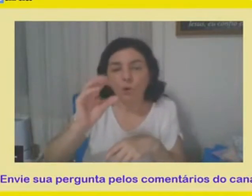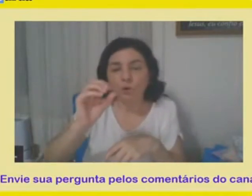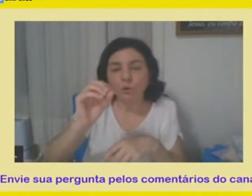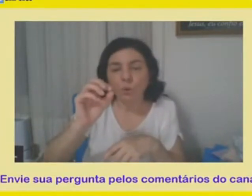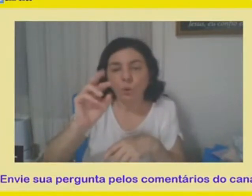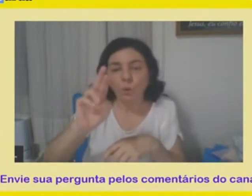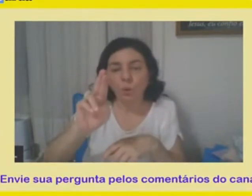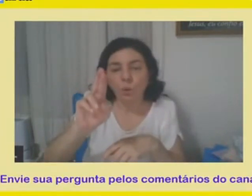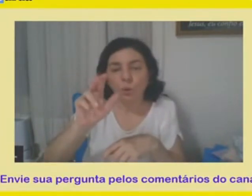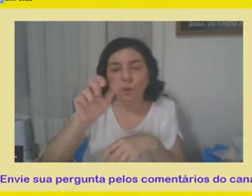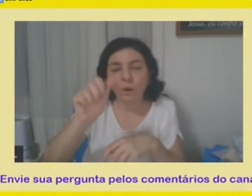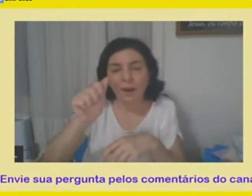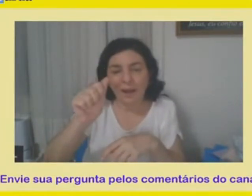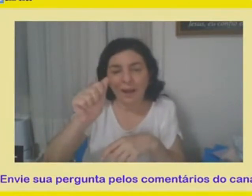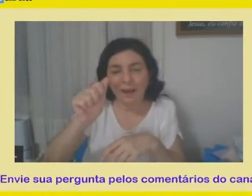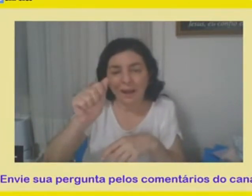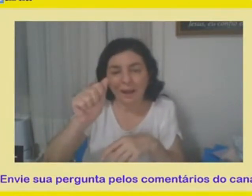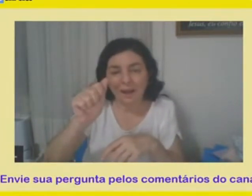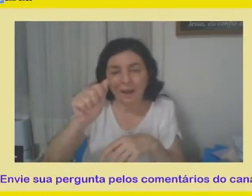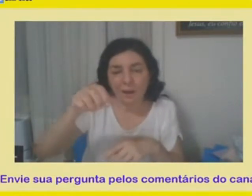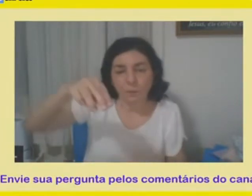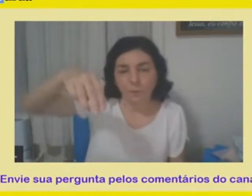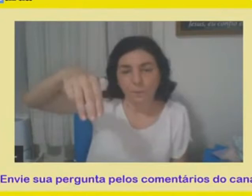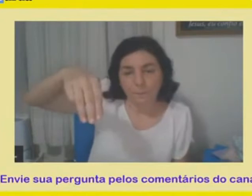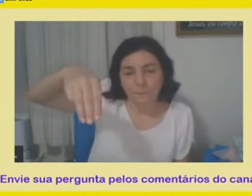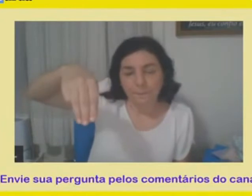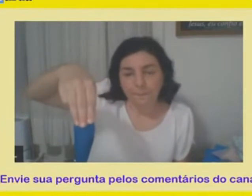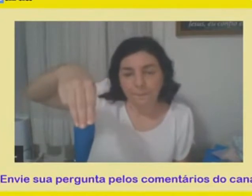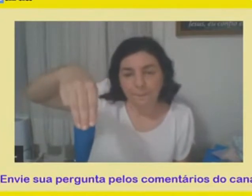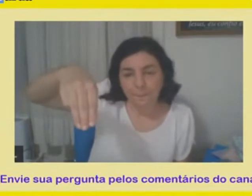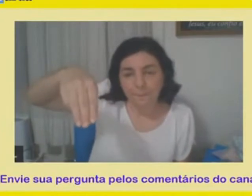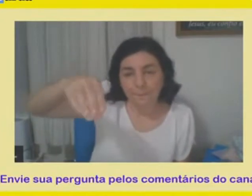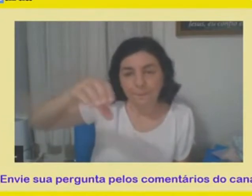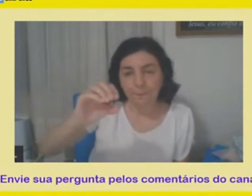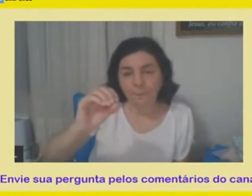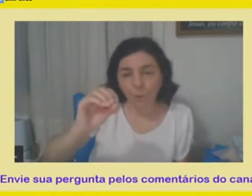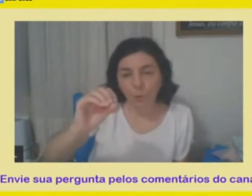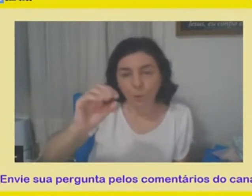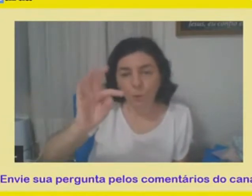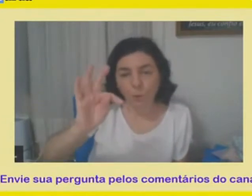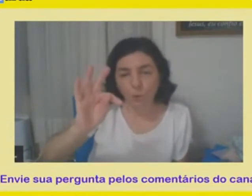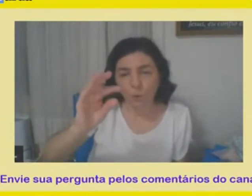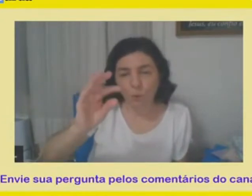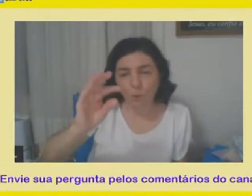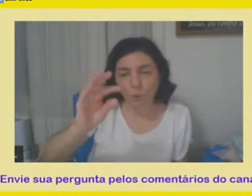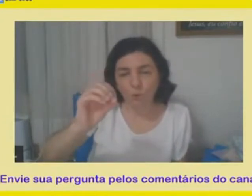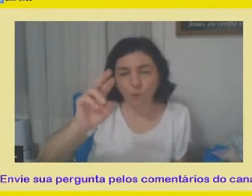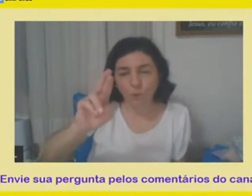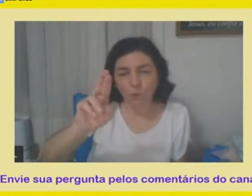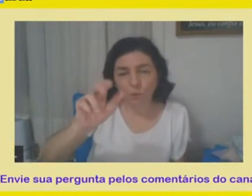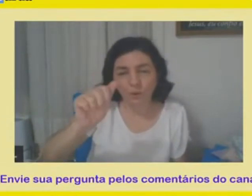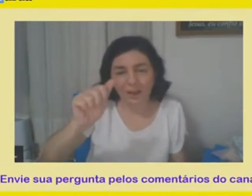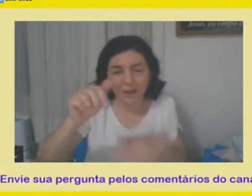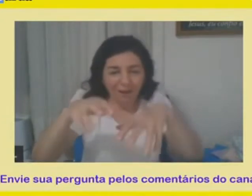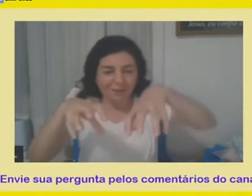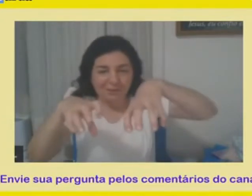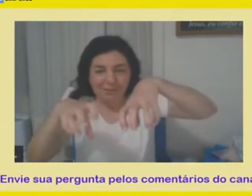por exemplo, o aluno com alguma deficiência motora.